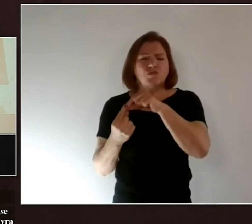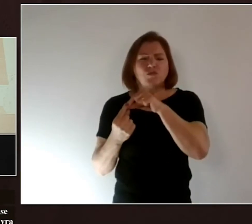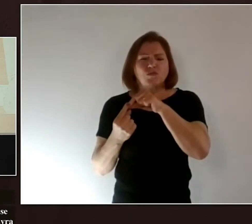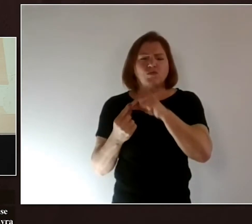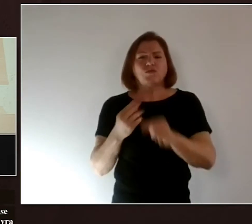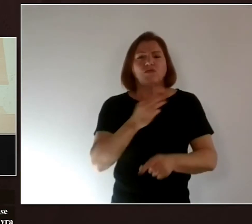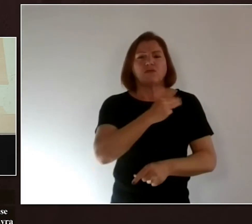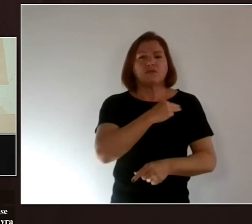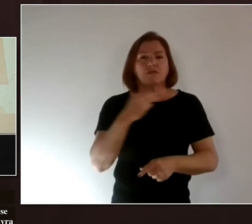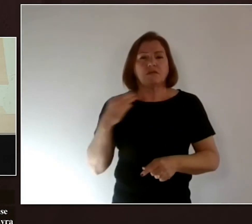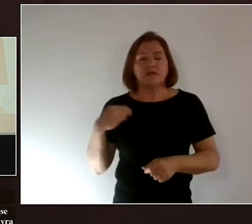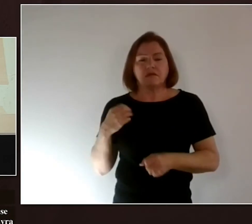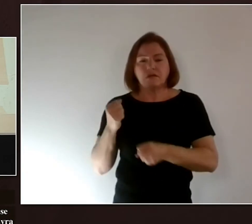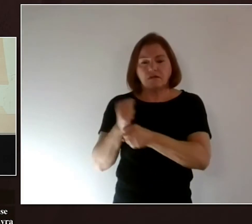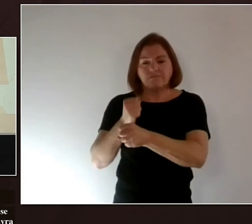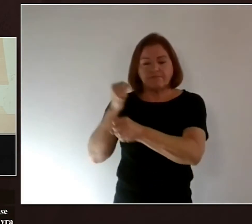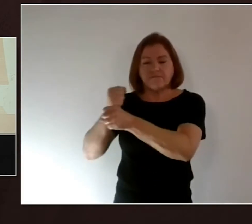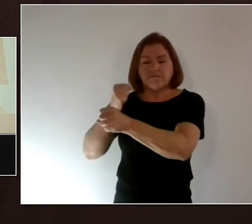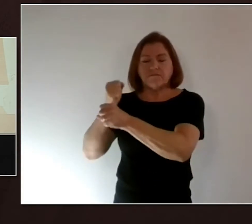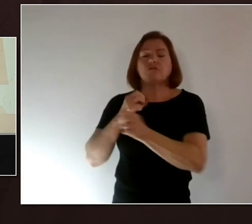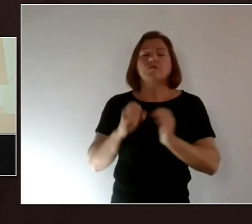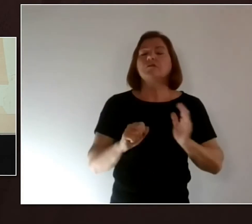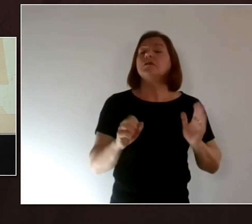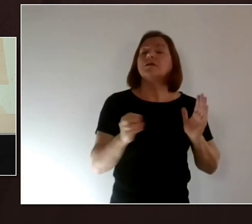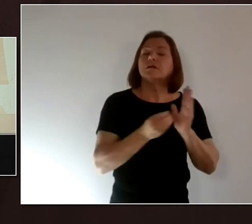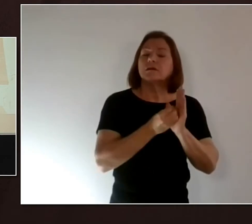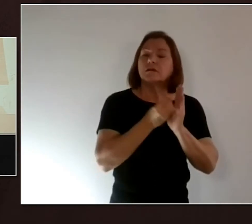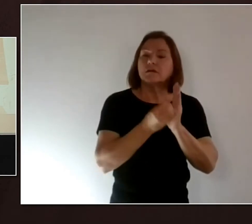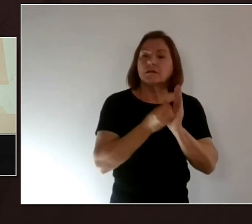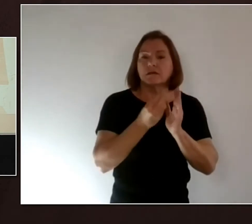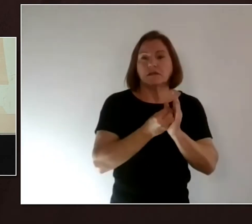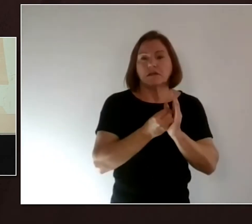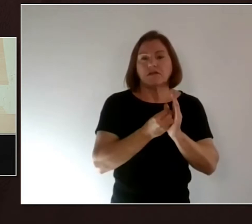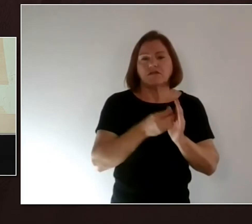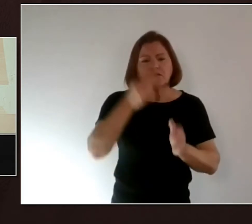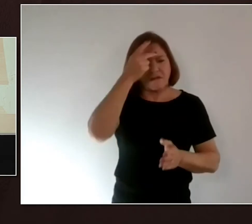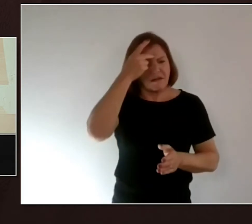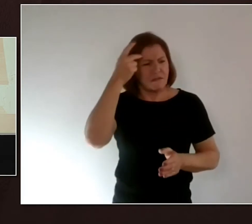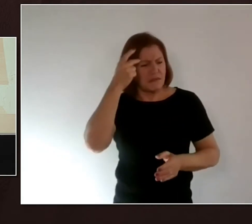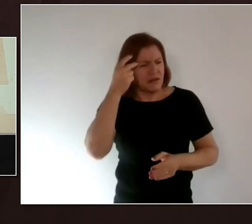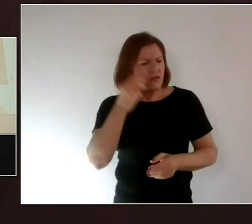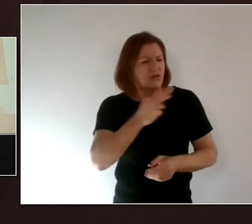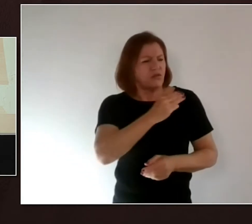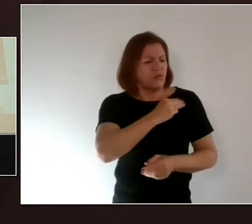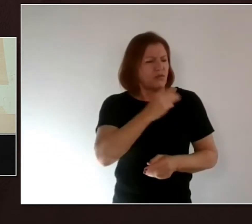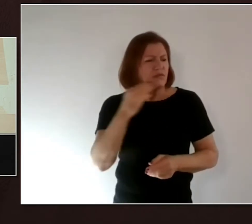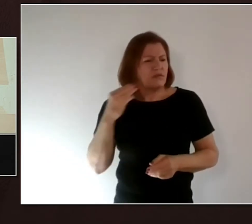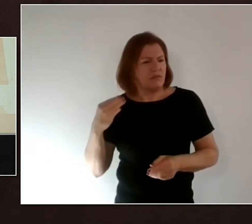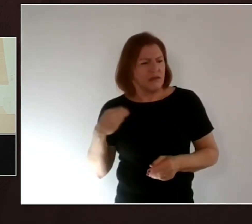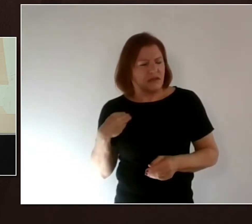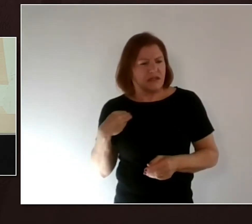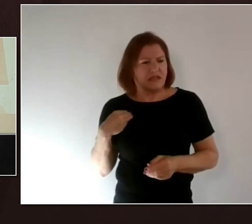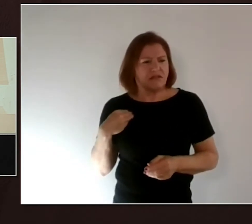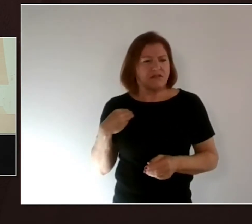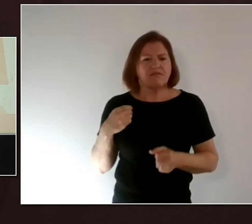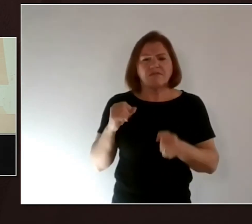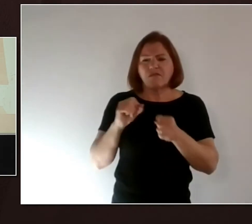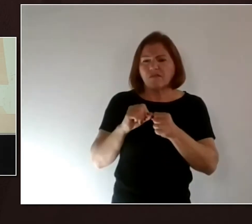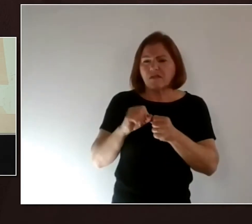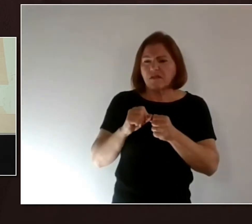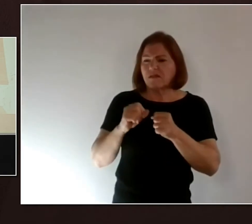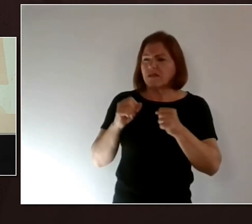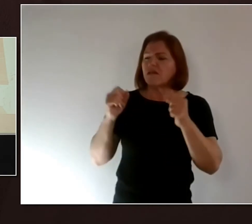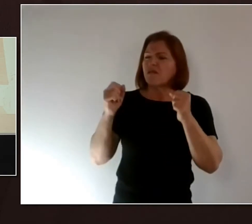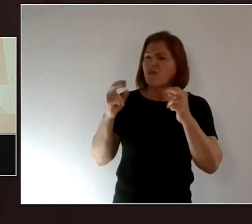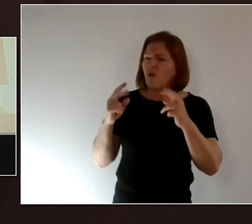igreja. Então, os ministros têm que tomar muito cuidado, porque eles estão lidando com uma coisa séria de Deus. Então, eles não